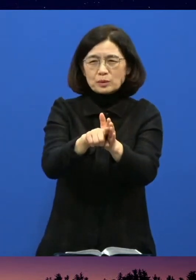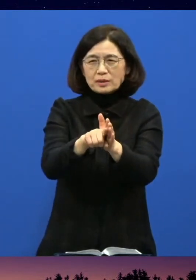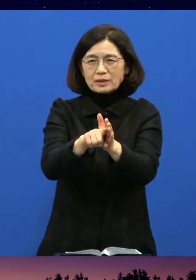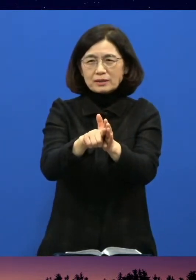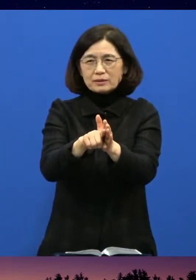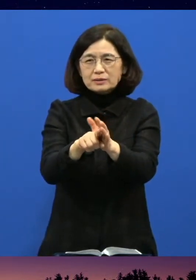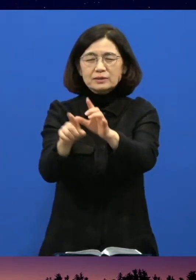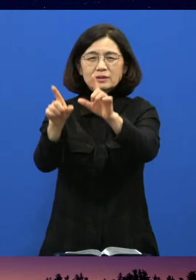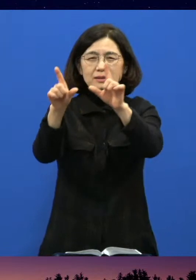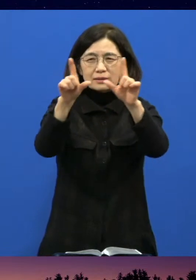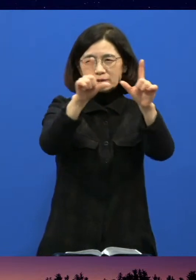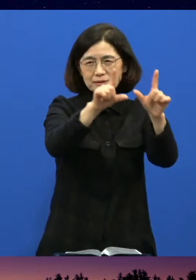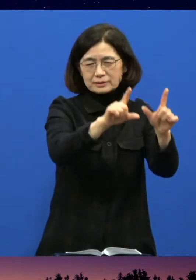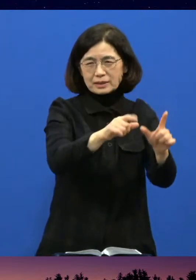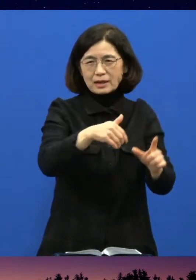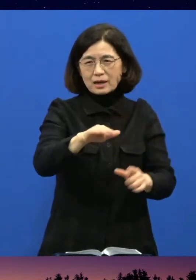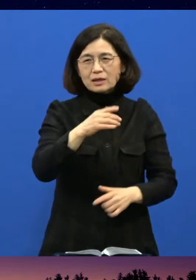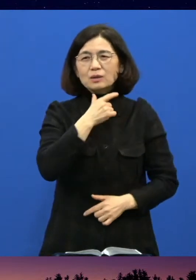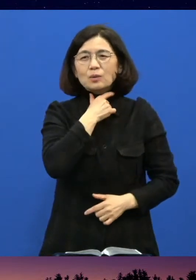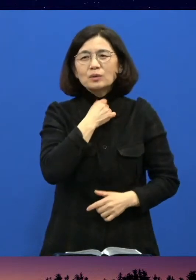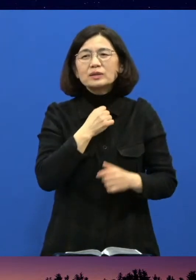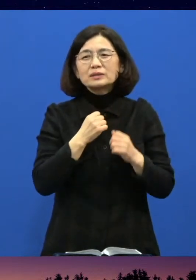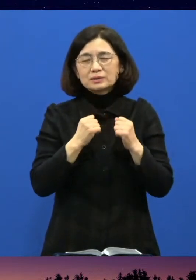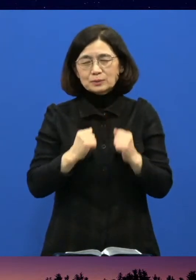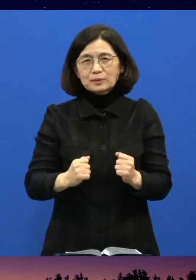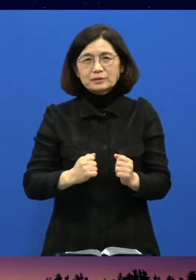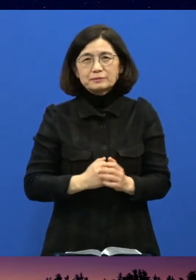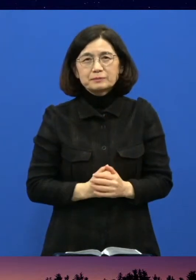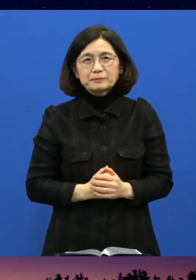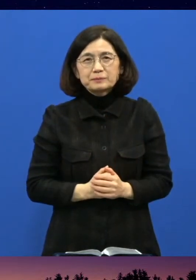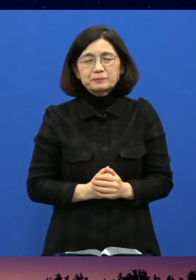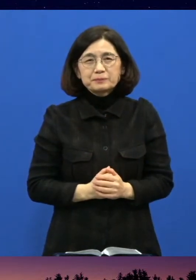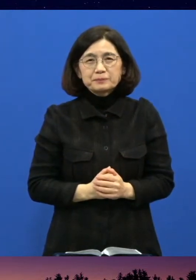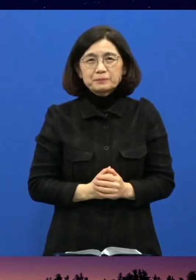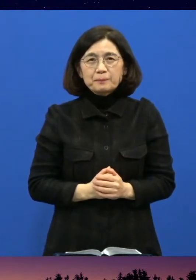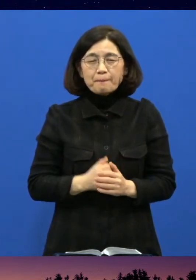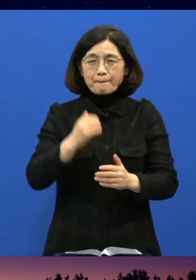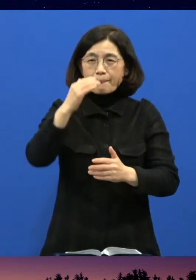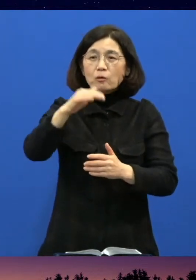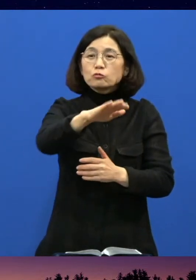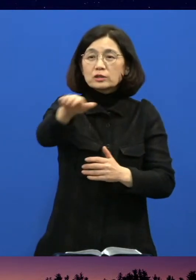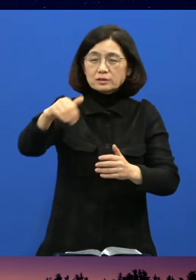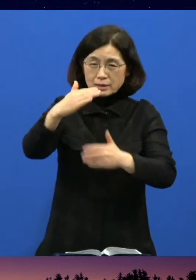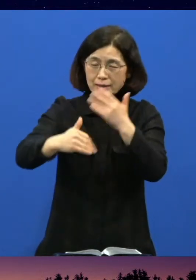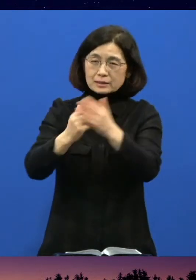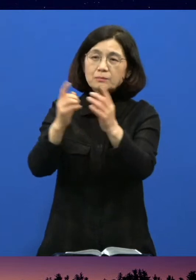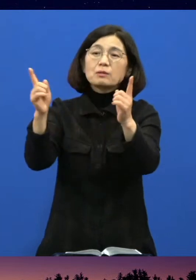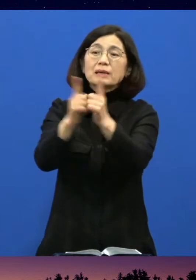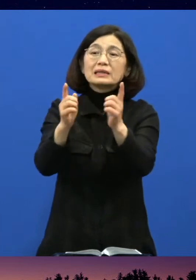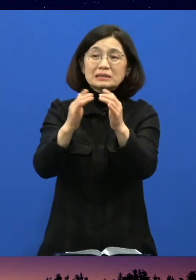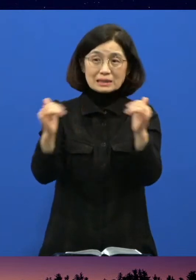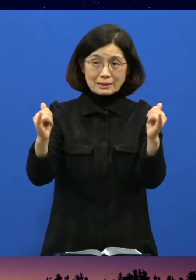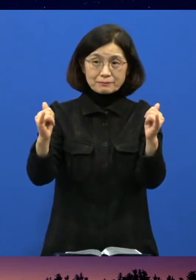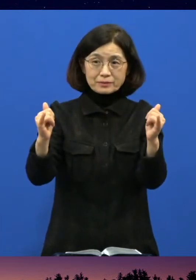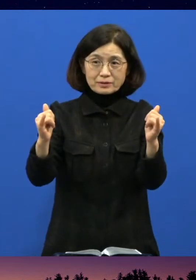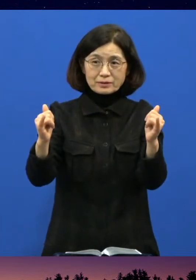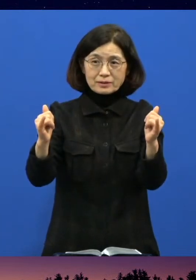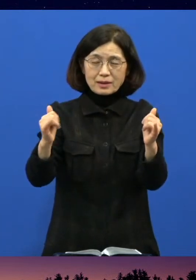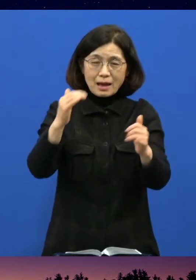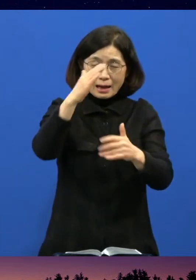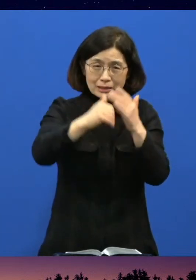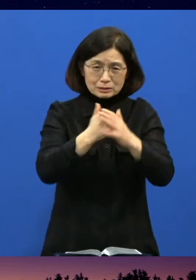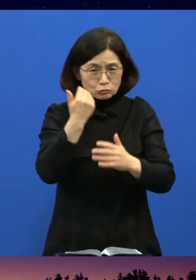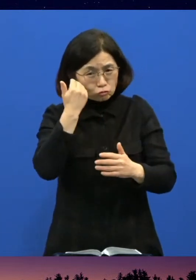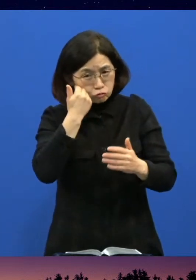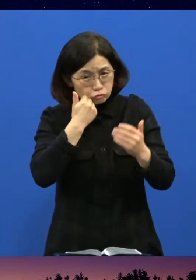여러분, 우리는 그 하나님을 본 사람들이에요. 하나님을 만난 사람들입니다. 하나님이 누구이신가를 아는